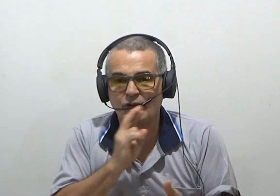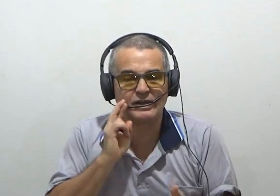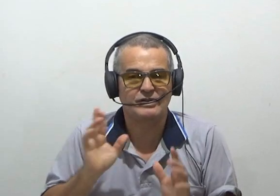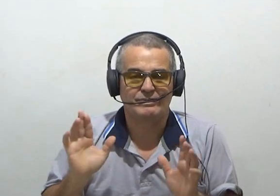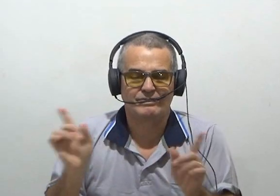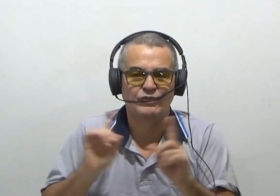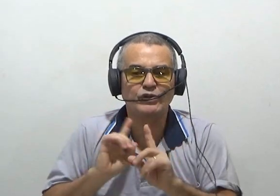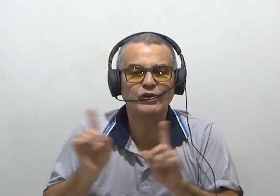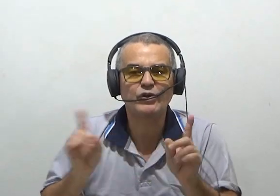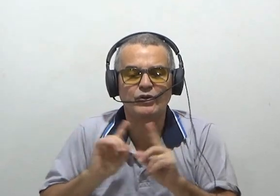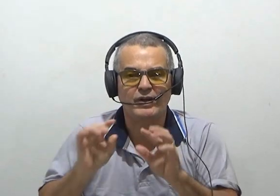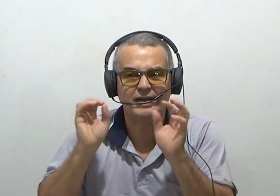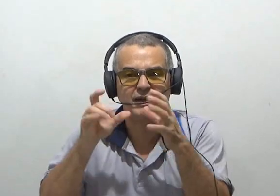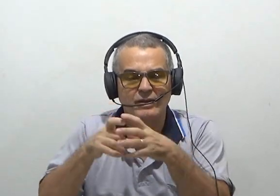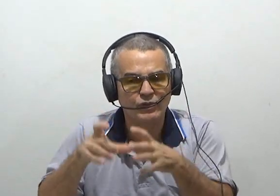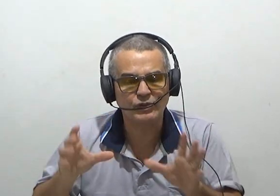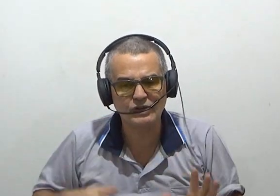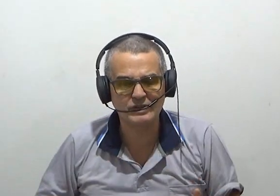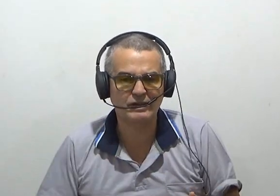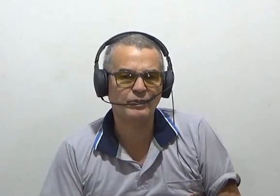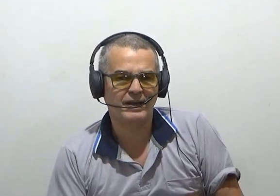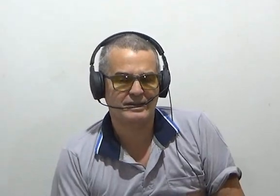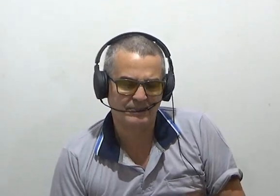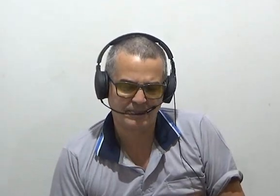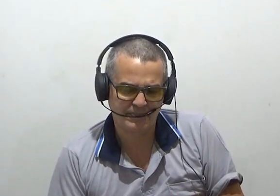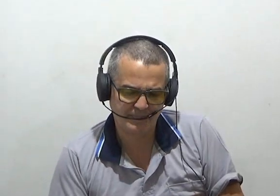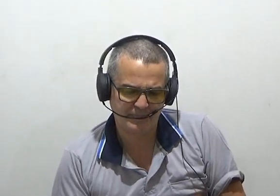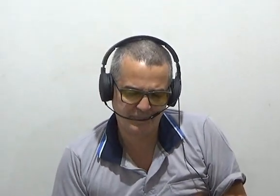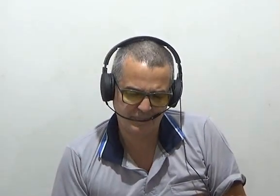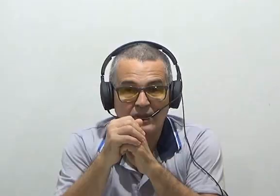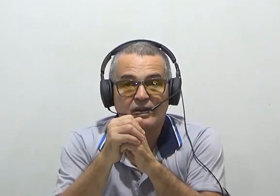é o restaurante. Não. Não se usa o praça.